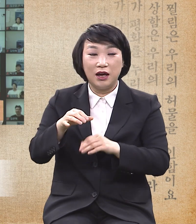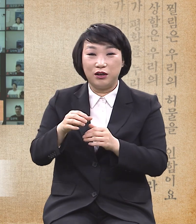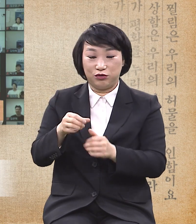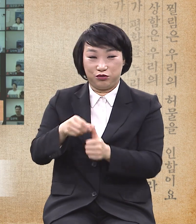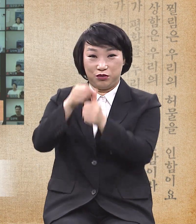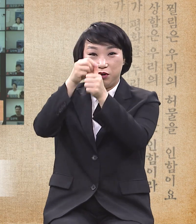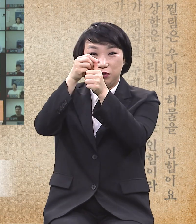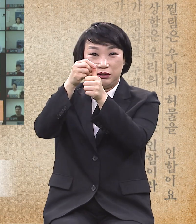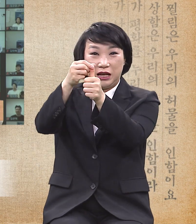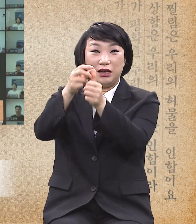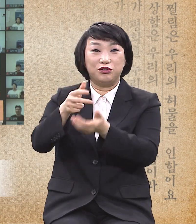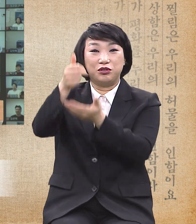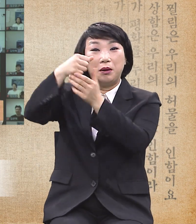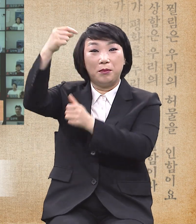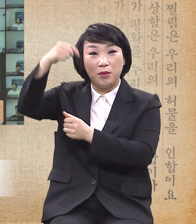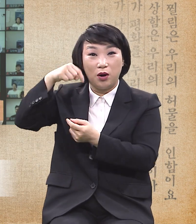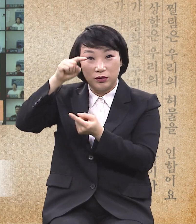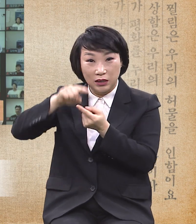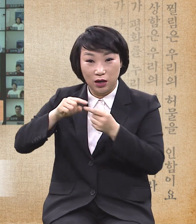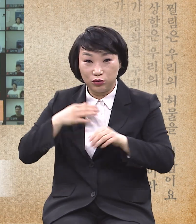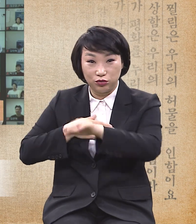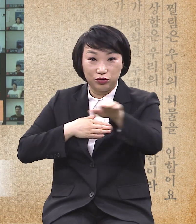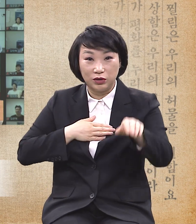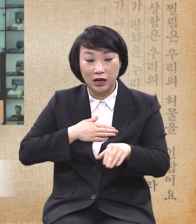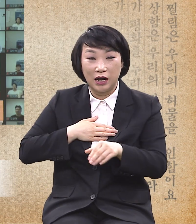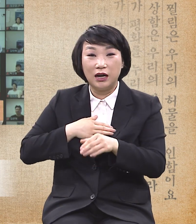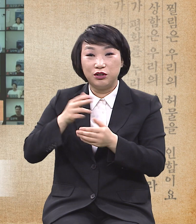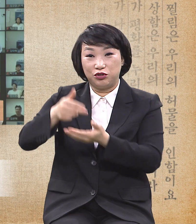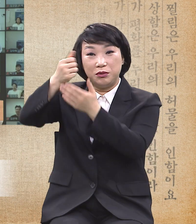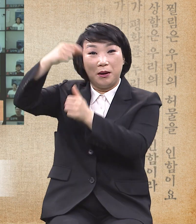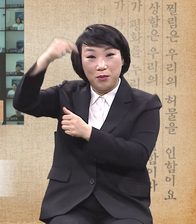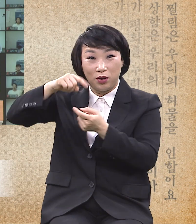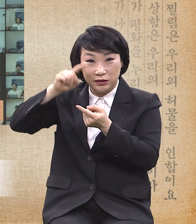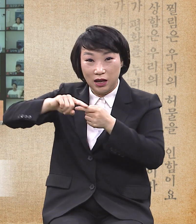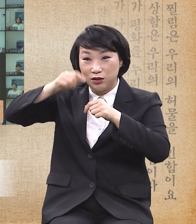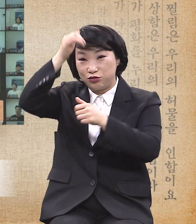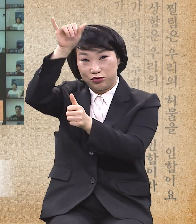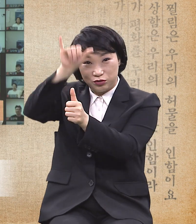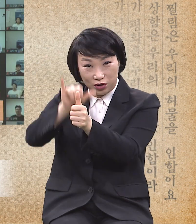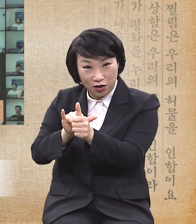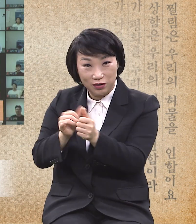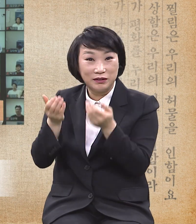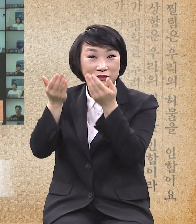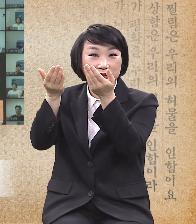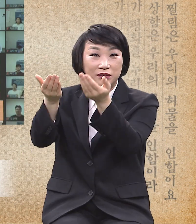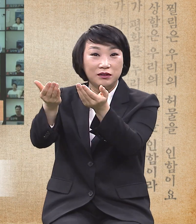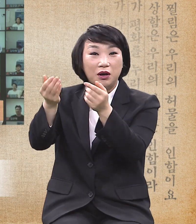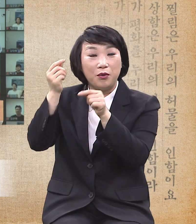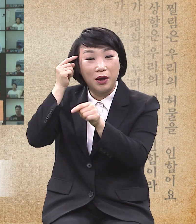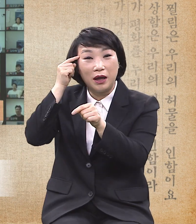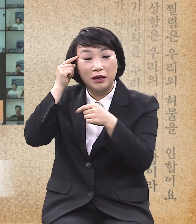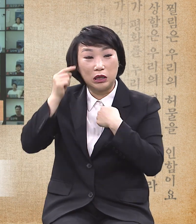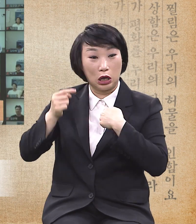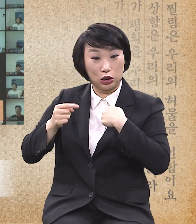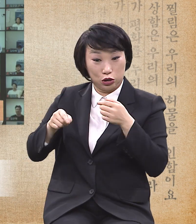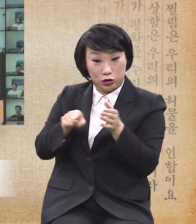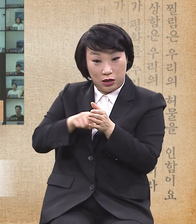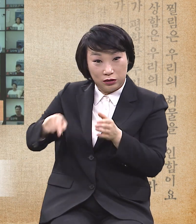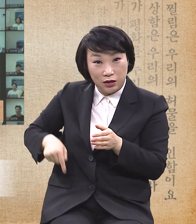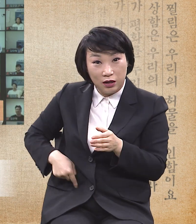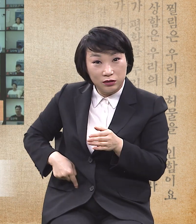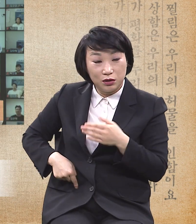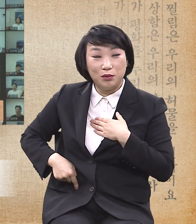주님의 명령대로 우리가 그의 요구대로 충성의 작품을 내는 것은 신앙 양심으로